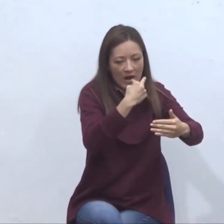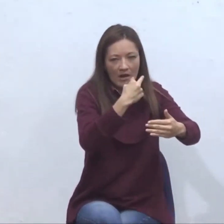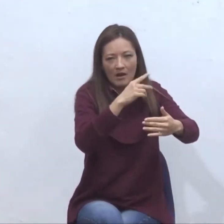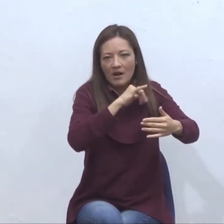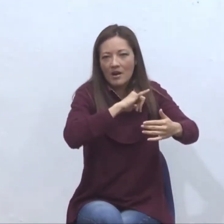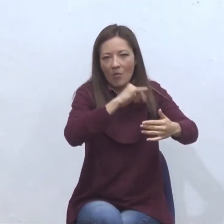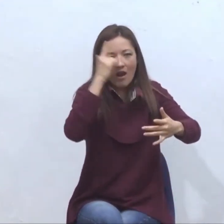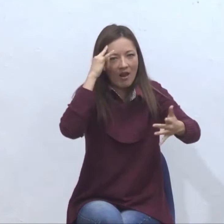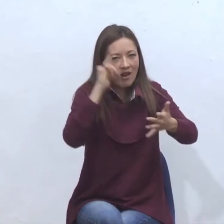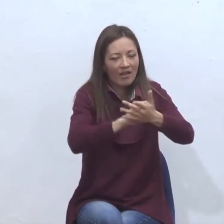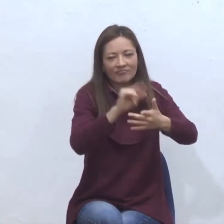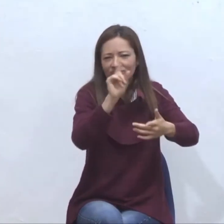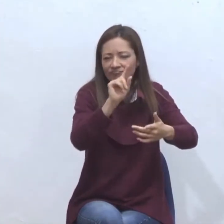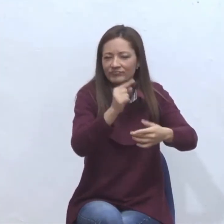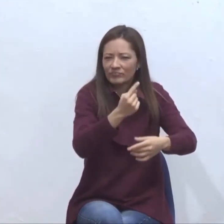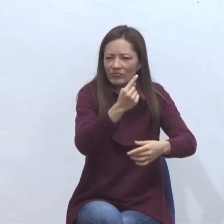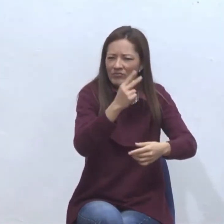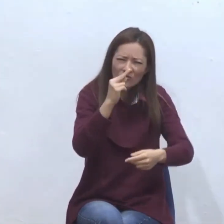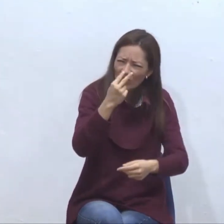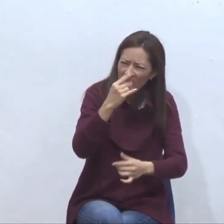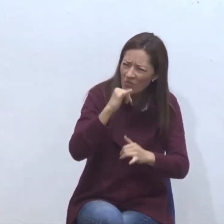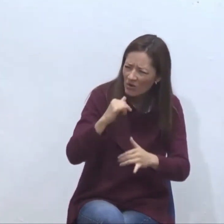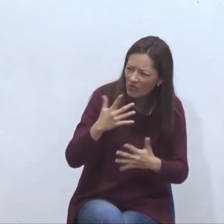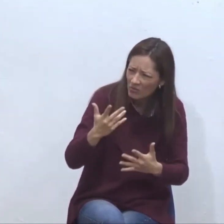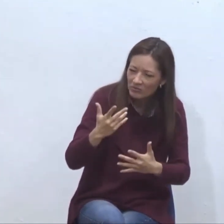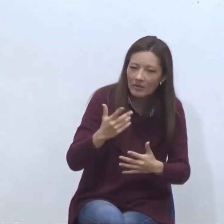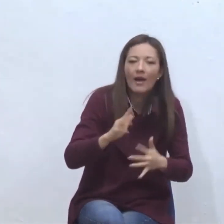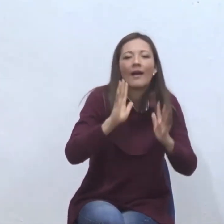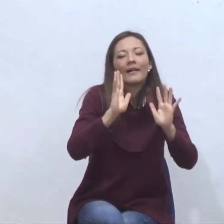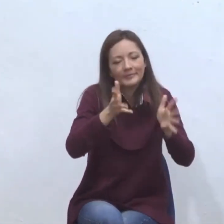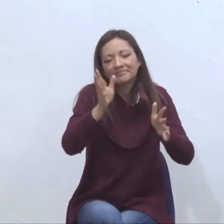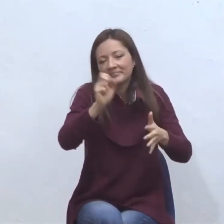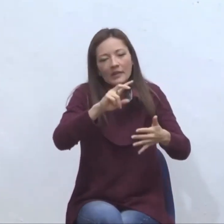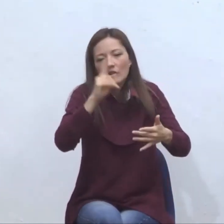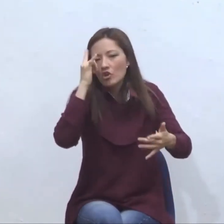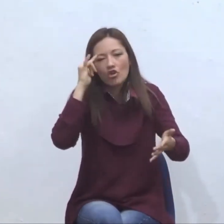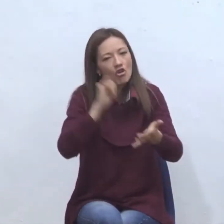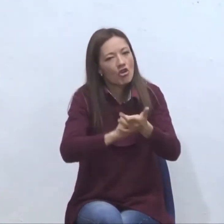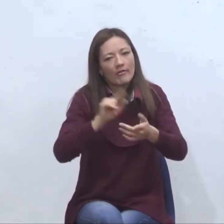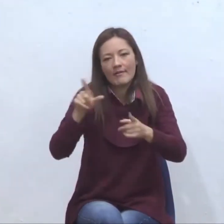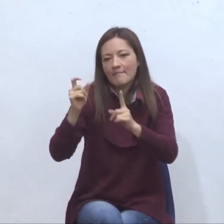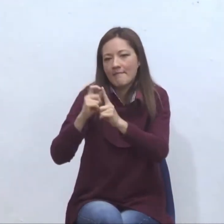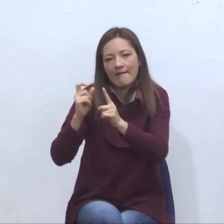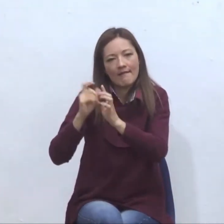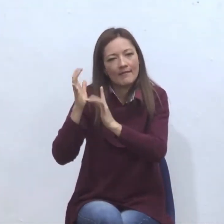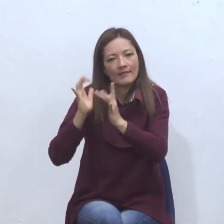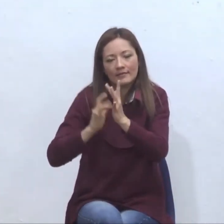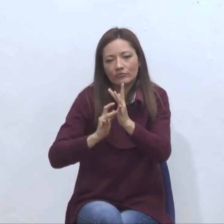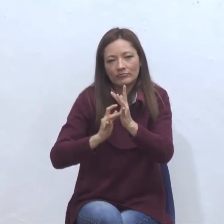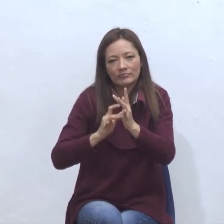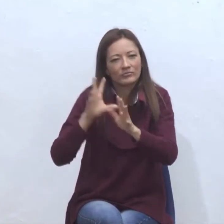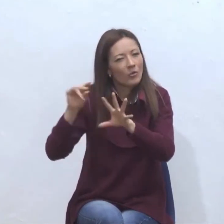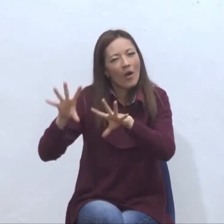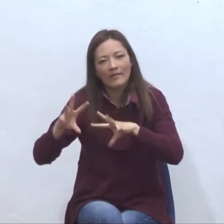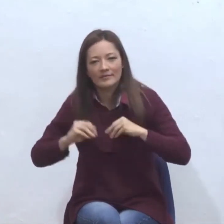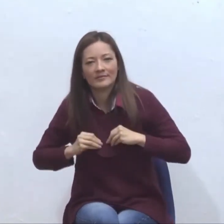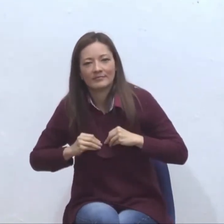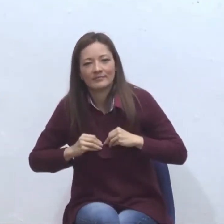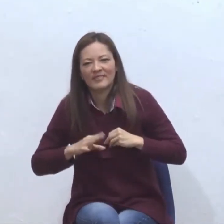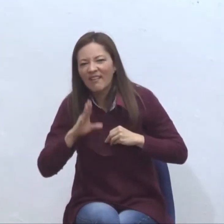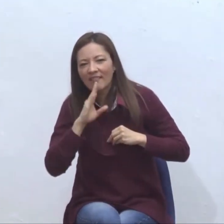los demás. ¿Cómo así que no lo veía igual? Pues sí. No creyó en sus palabras, no las recibió.